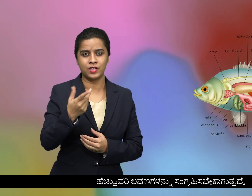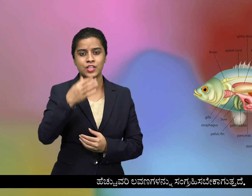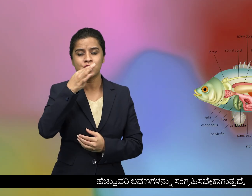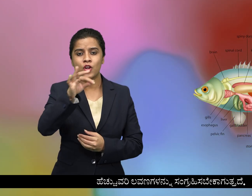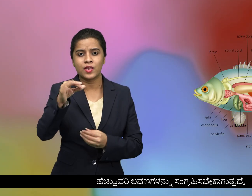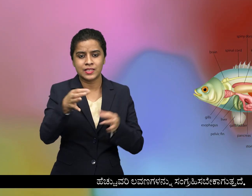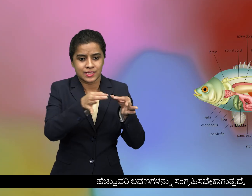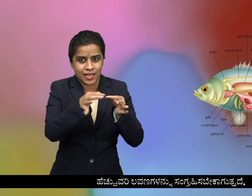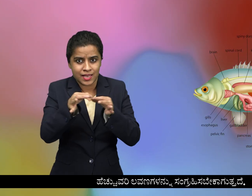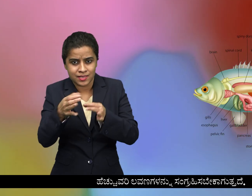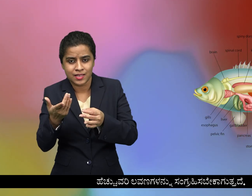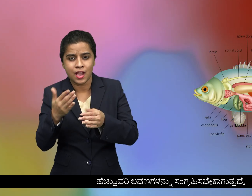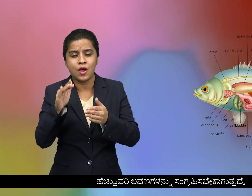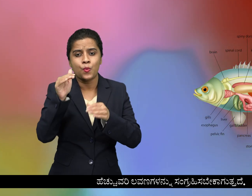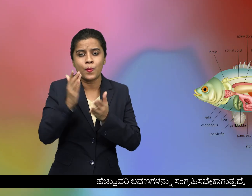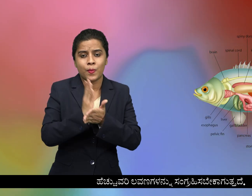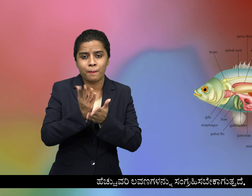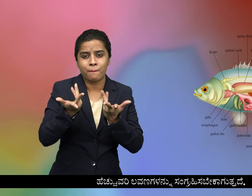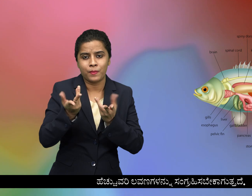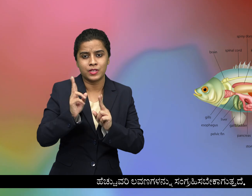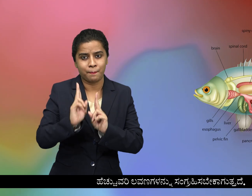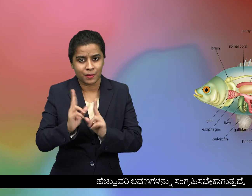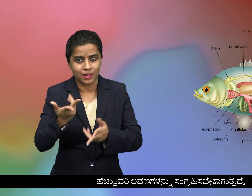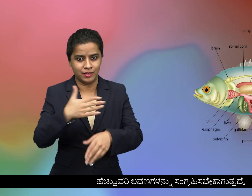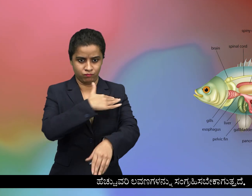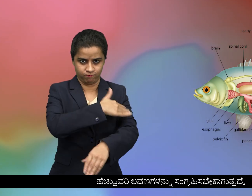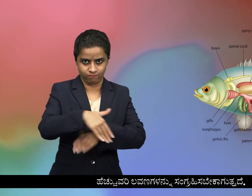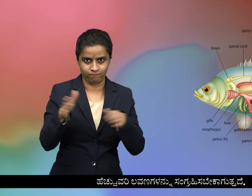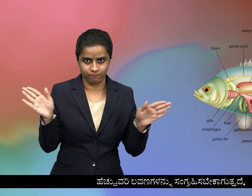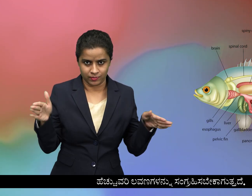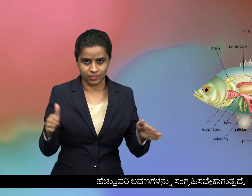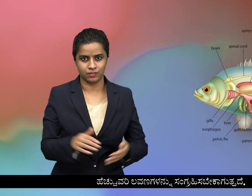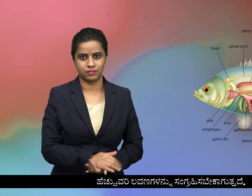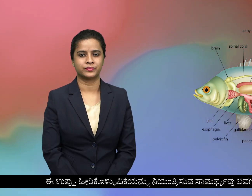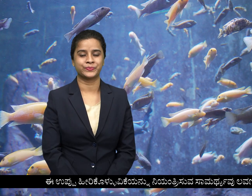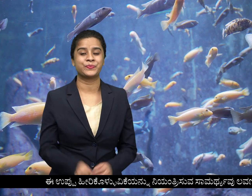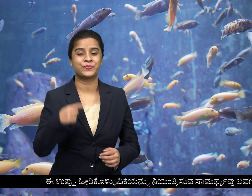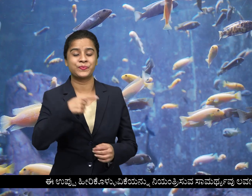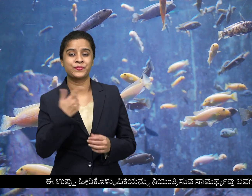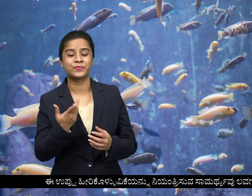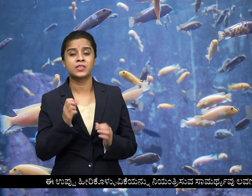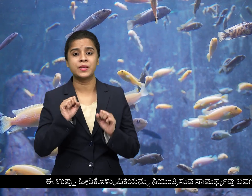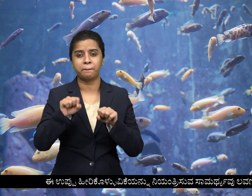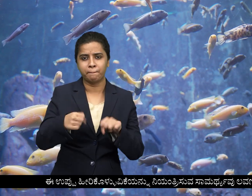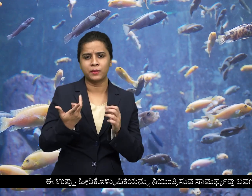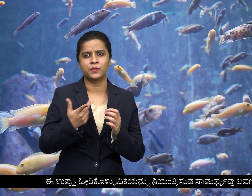ಸಂಗ್ರಹಿಸಬೇಕಾಗತ್ತೆ. ಈ ಉಪ್ಪು ಹೀರಿಕೊಳ್ಳುವಿಕೆಯನ್ನ